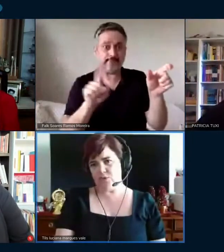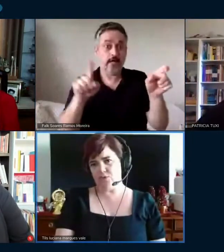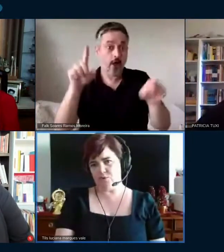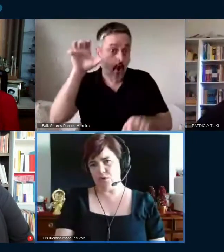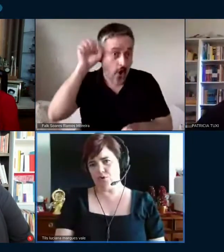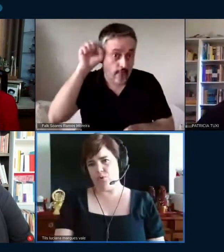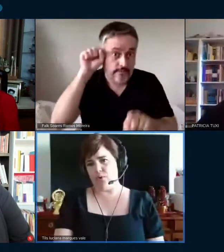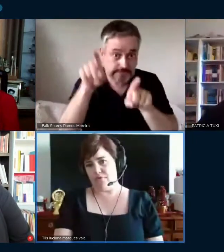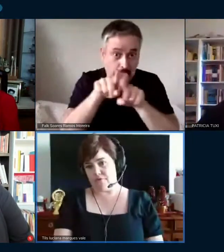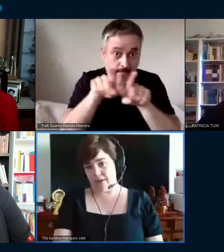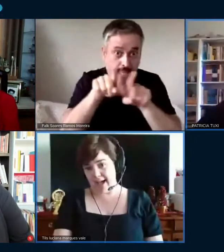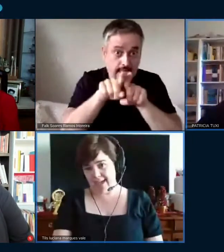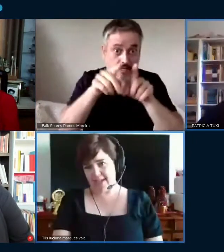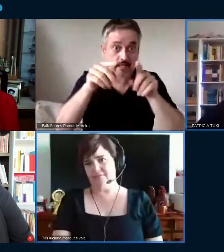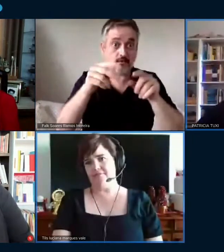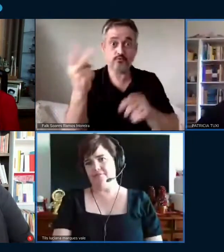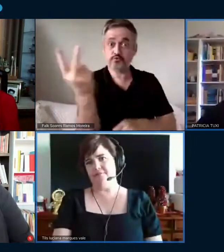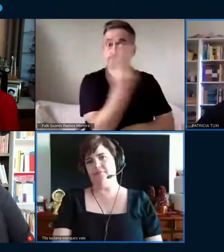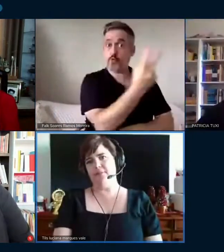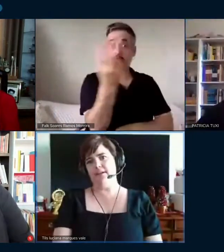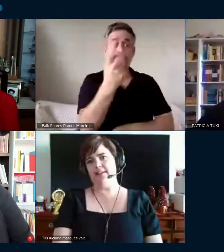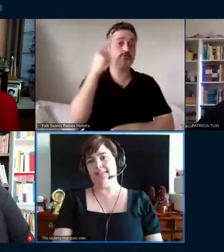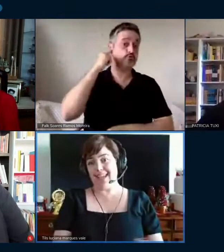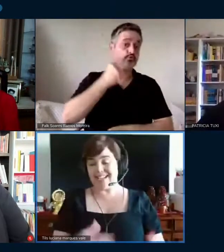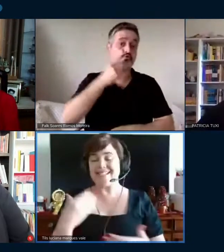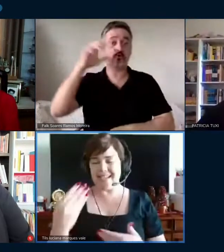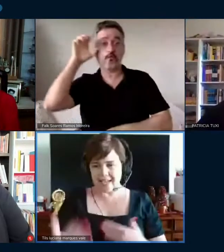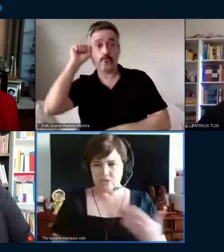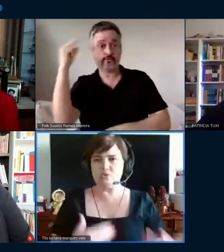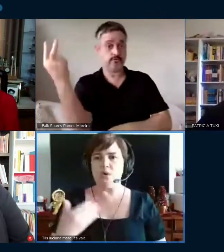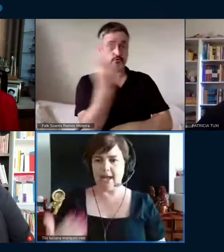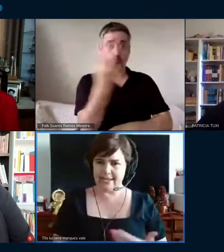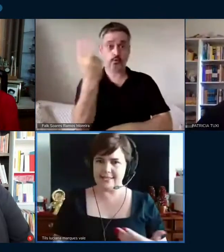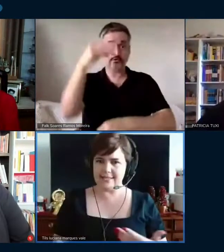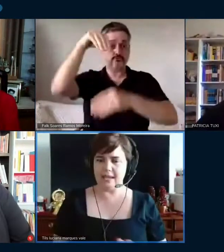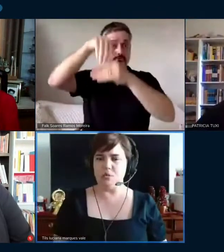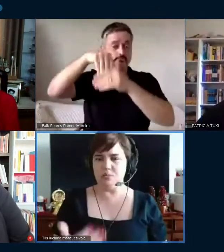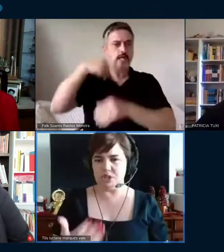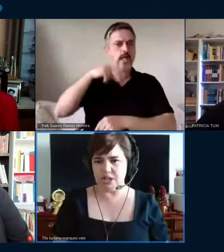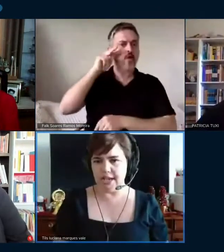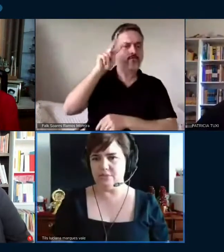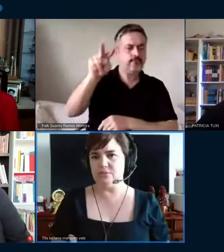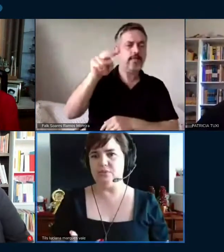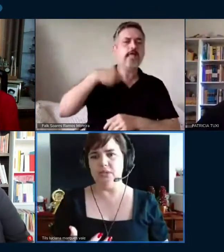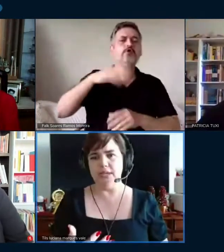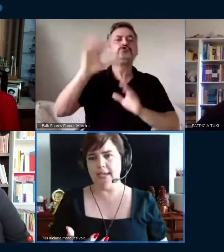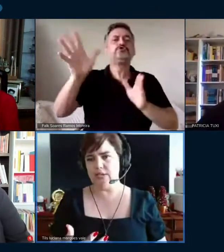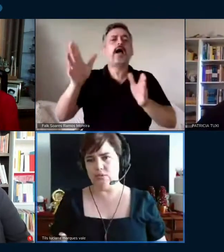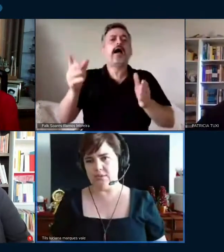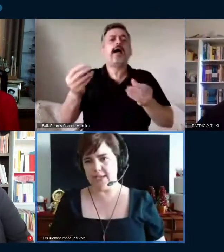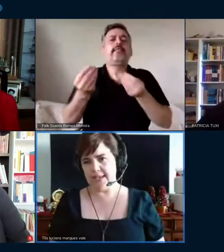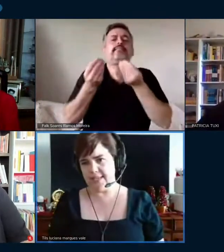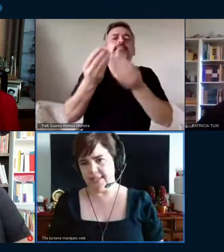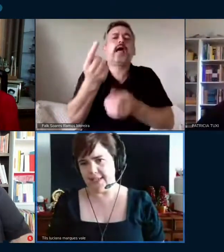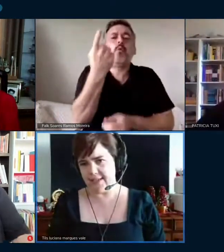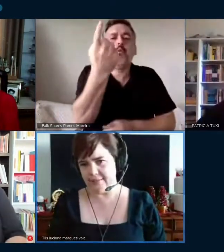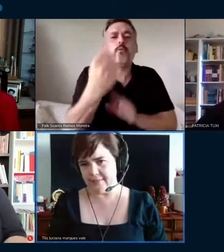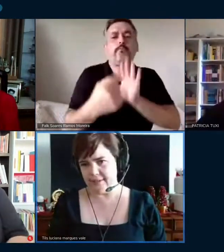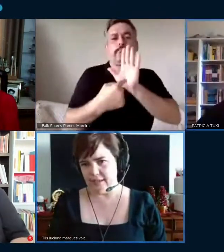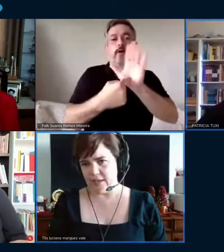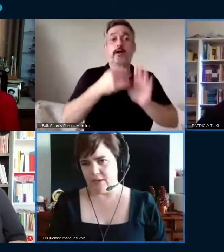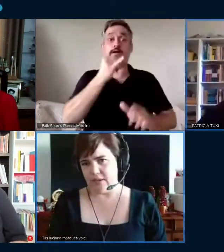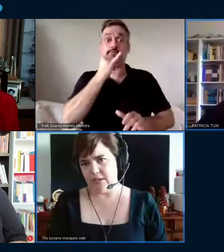Então, quando o surdo vai, tem acesso a esse termo objeto, ele não consegue